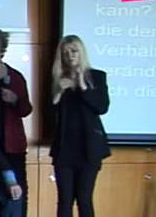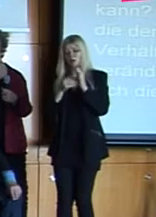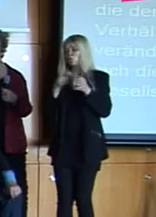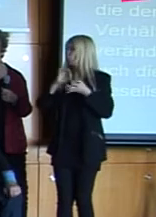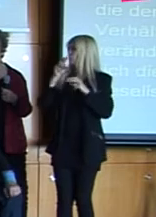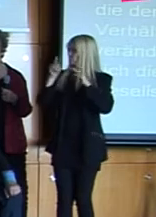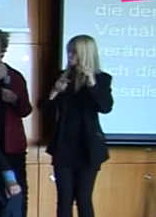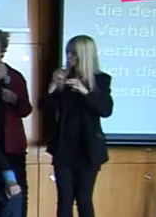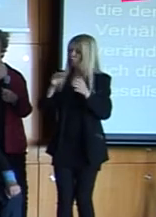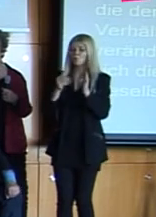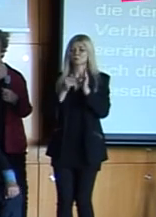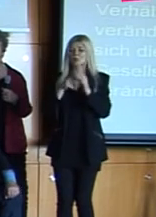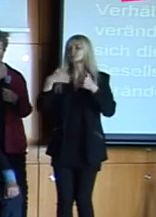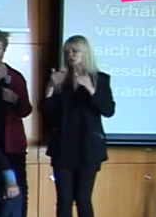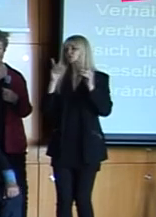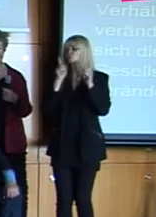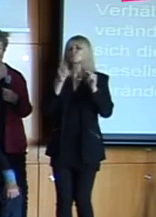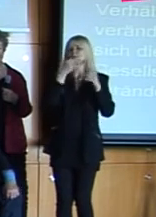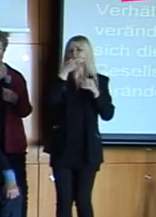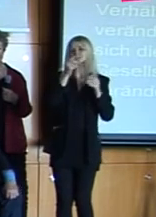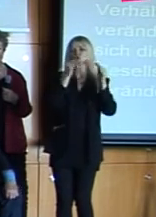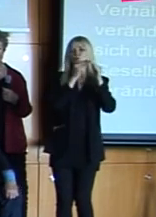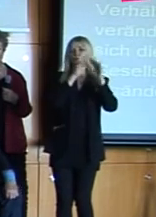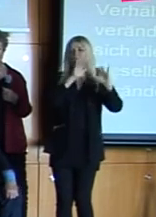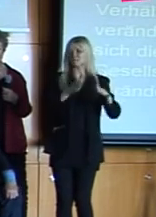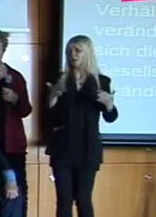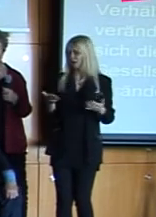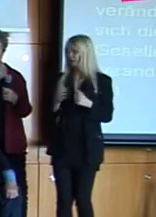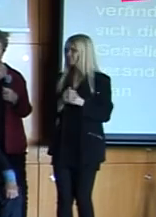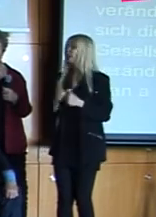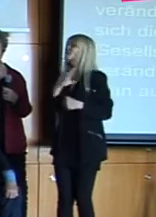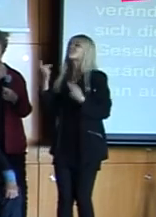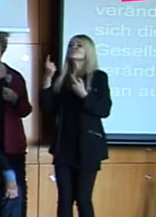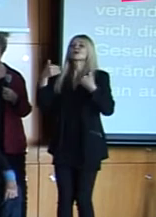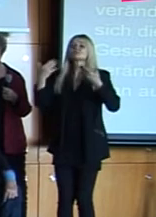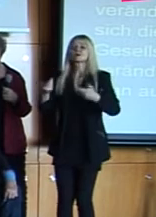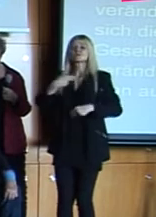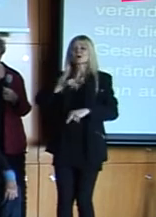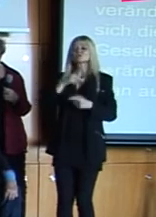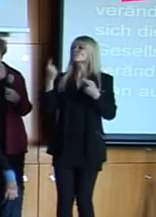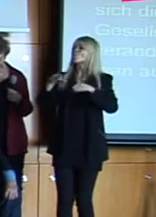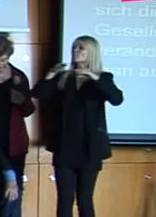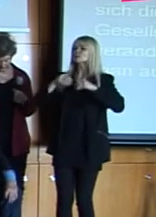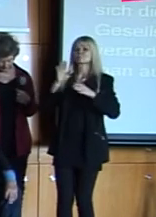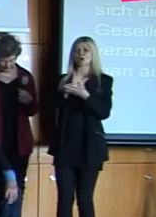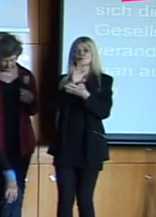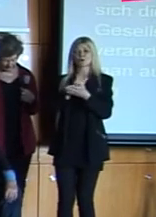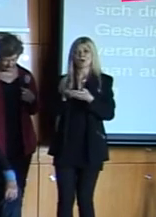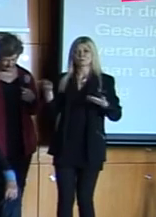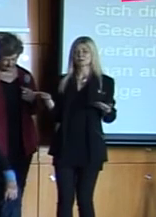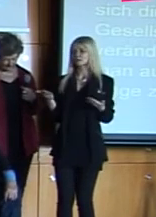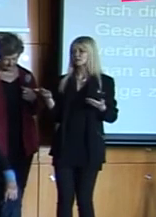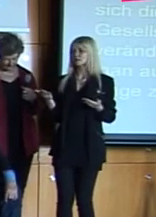in einer Institution landen. Aber wer ist denn dann verantwortlich und wer übernimmt denn dann diese Aufgabe? Und gibt es da